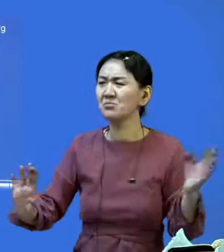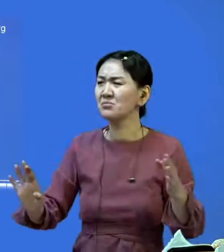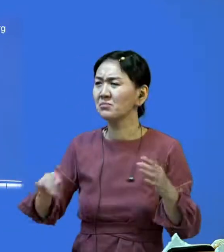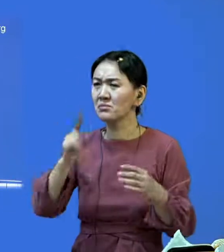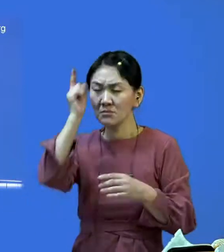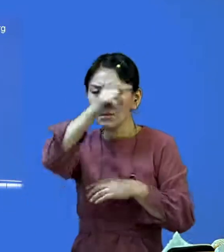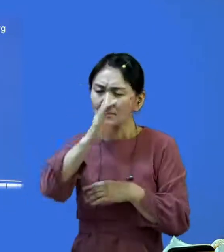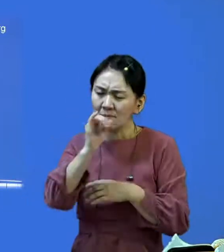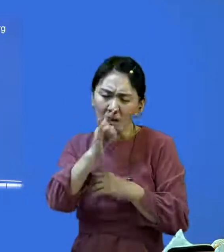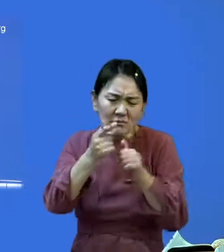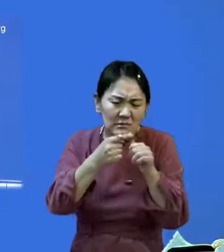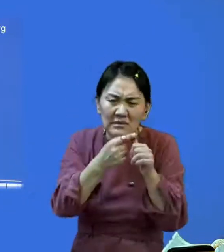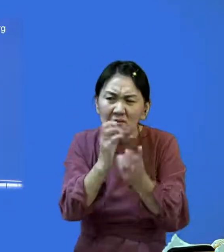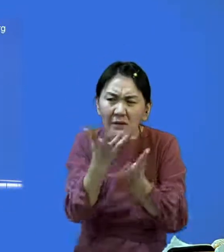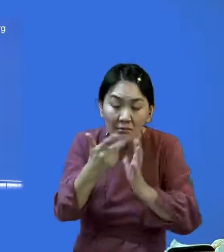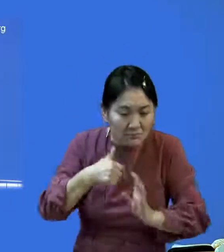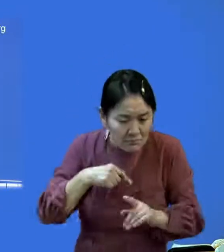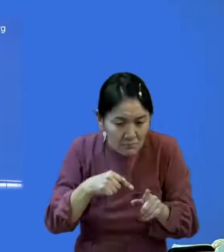Үнэхээр